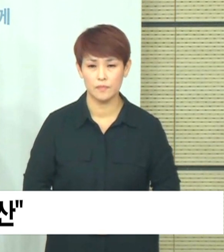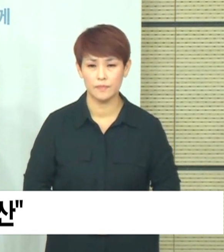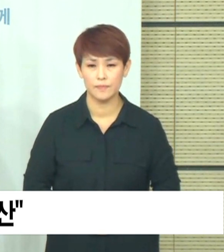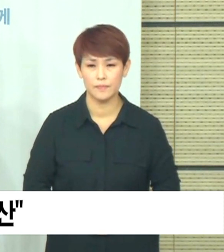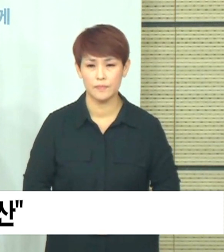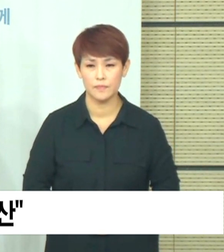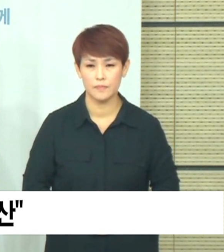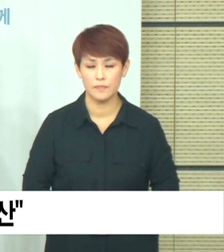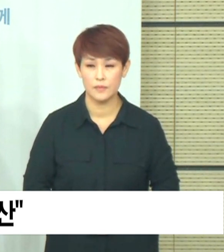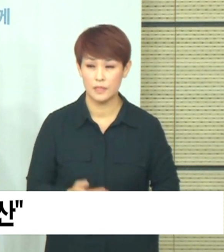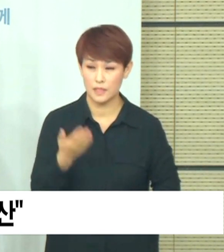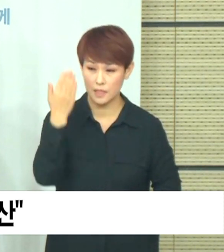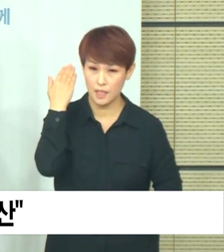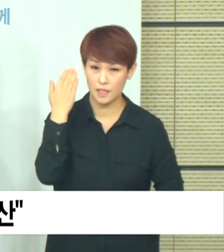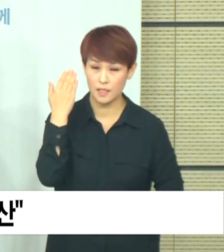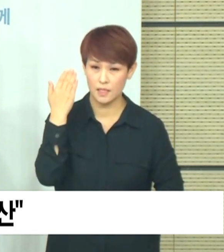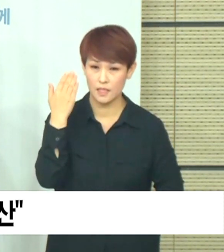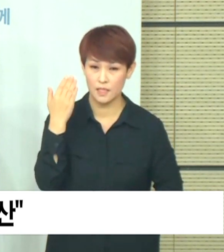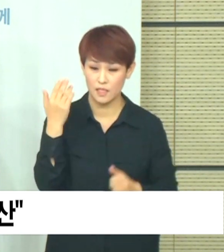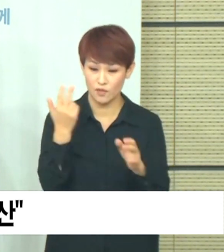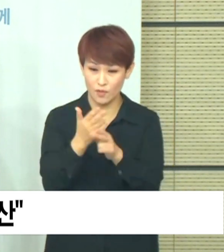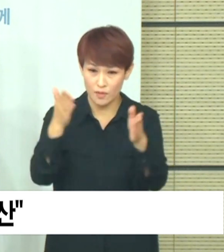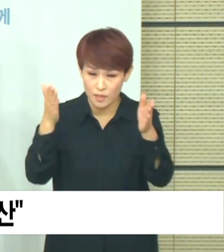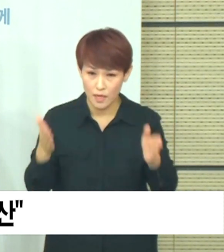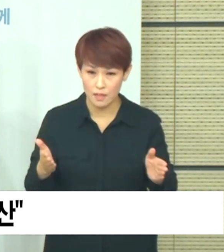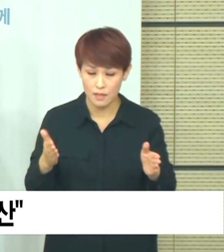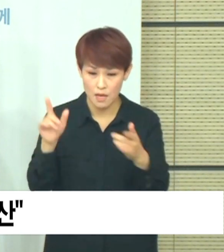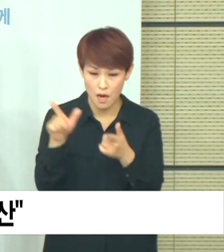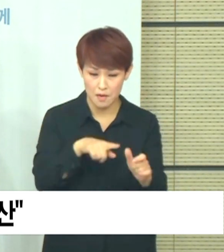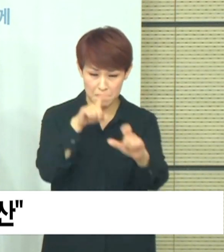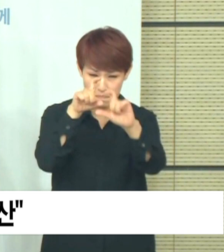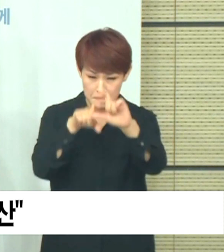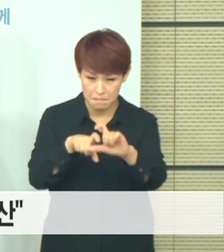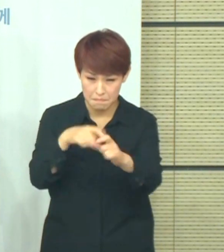기준으로 지난 1주간에 국내 하루 평균 환자는